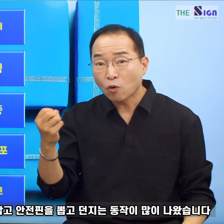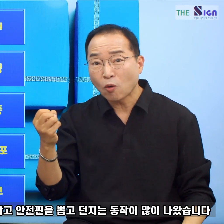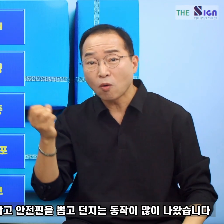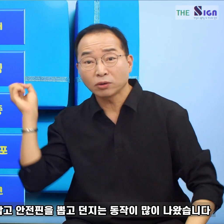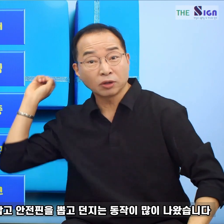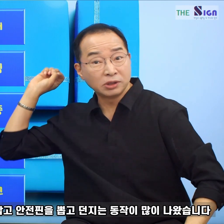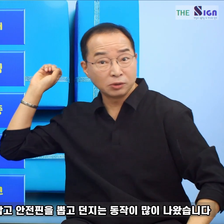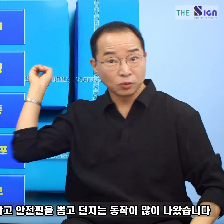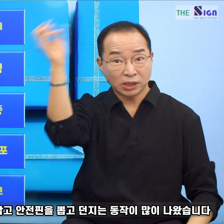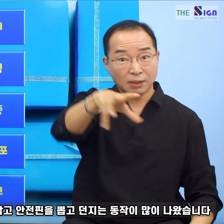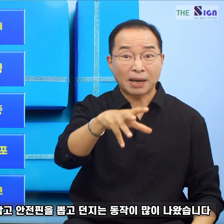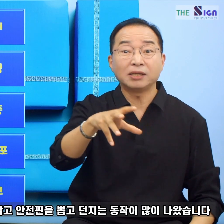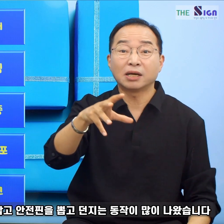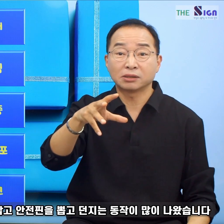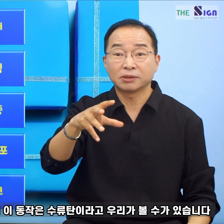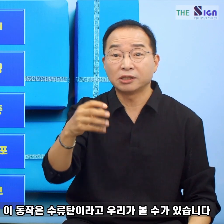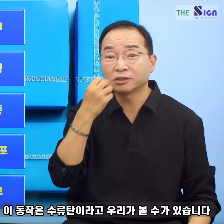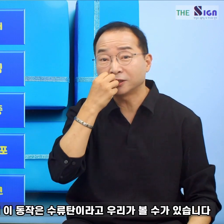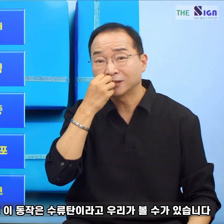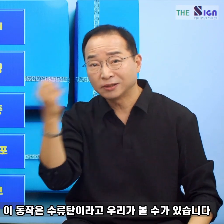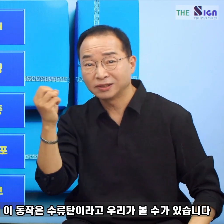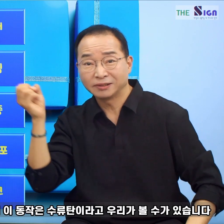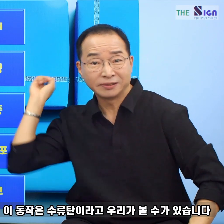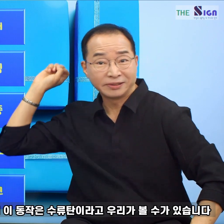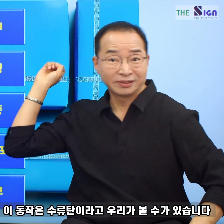뽑고 던지는 동작이 많이 나왔습니다. 그래서